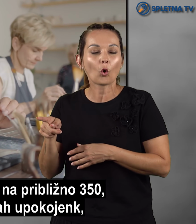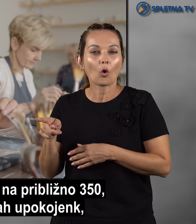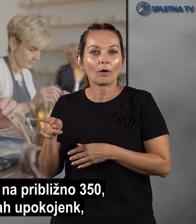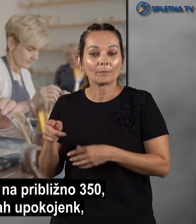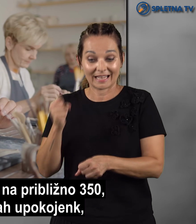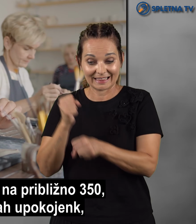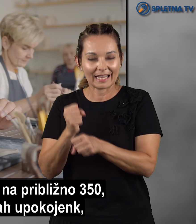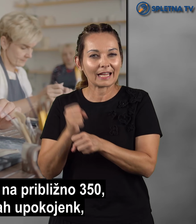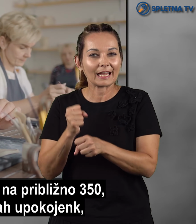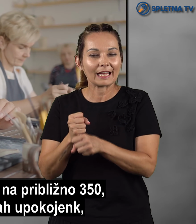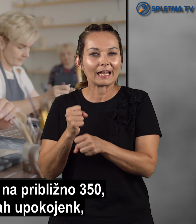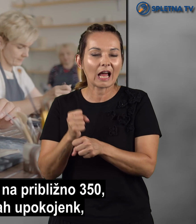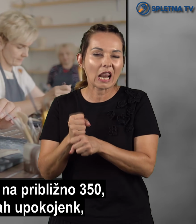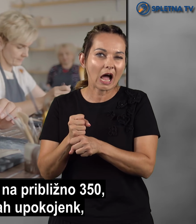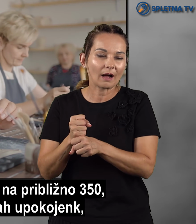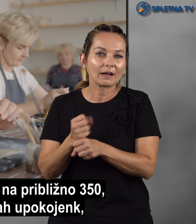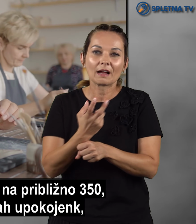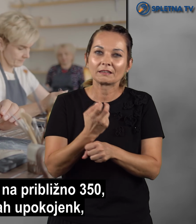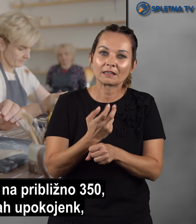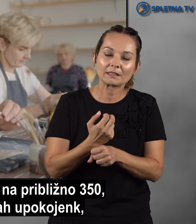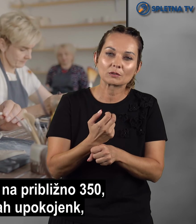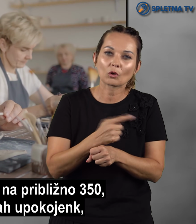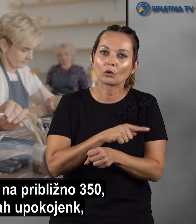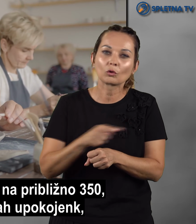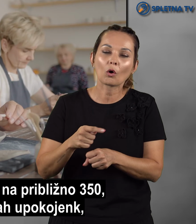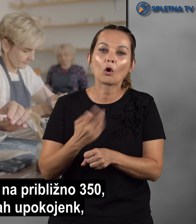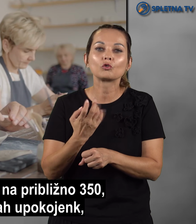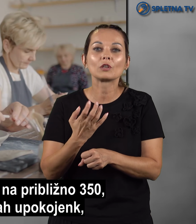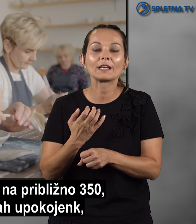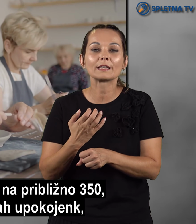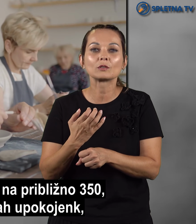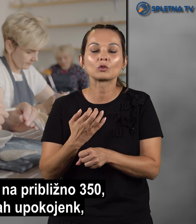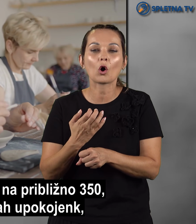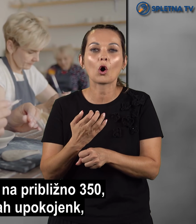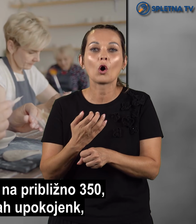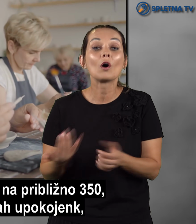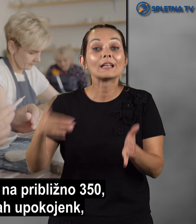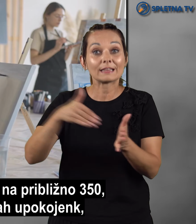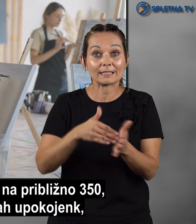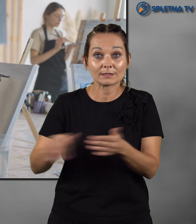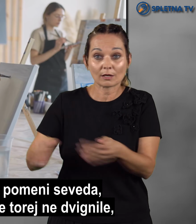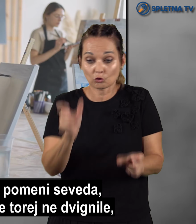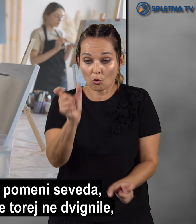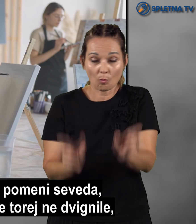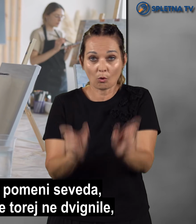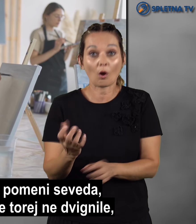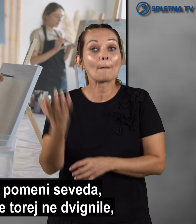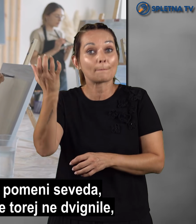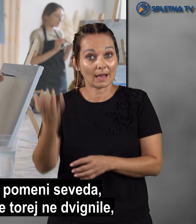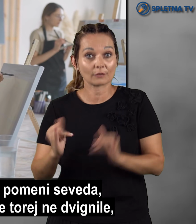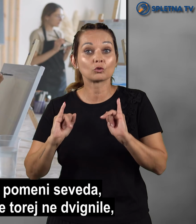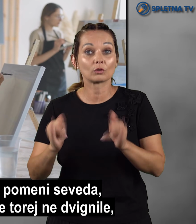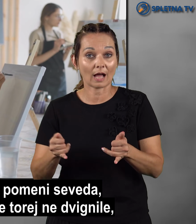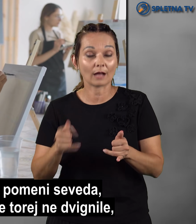je delana nekje na približno 350-400 tisoč upokojenk, upokojencev plač, kar